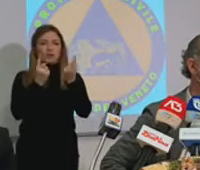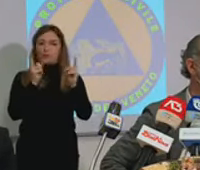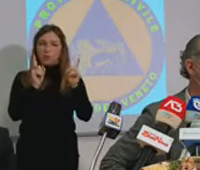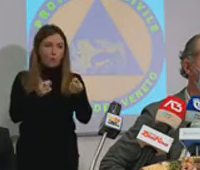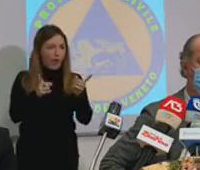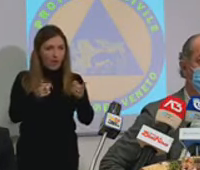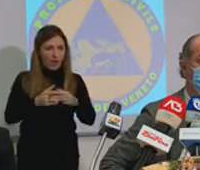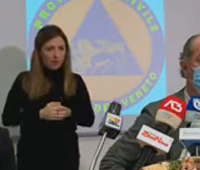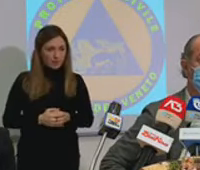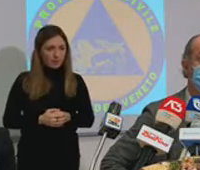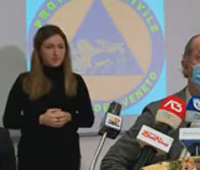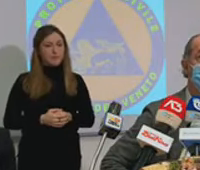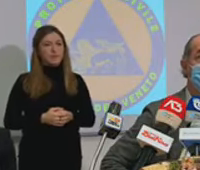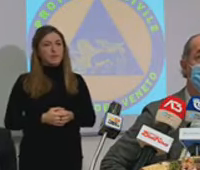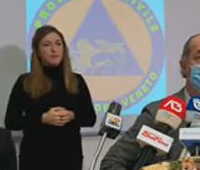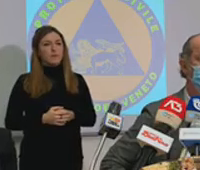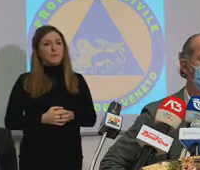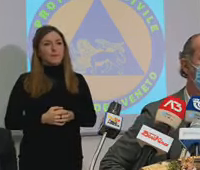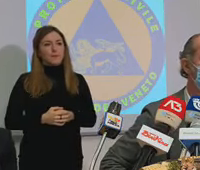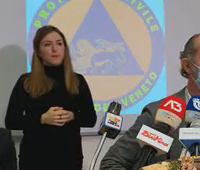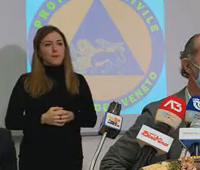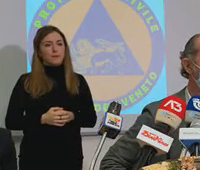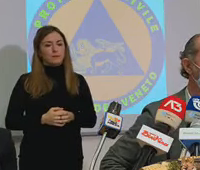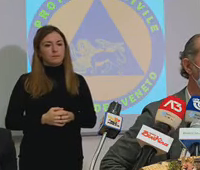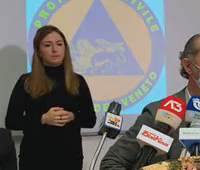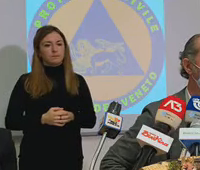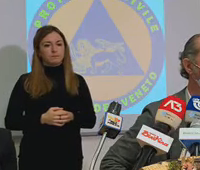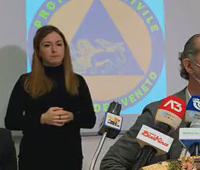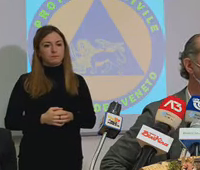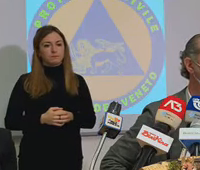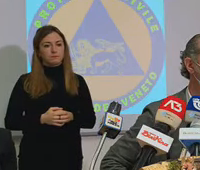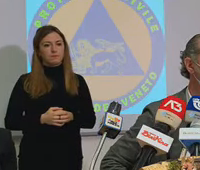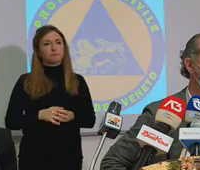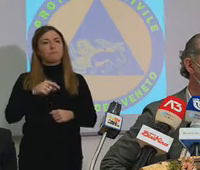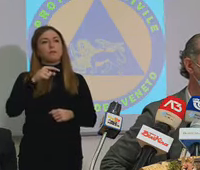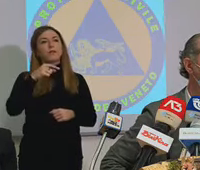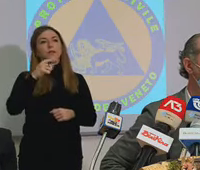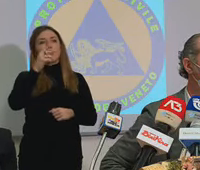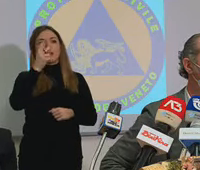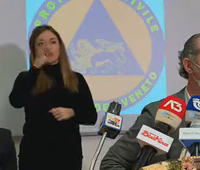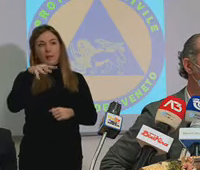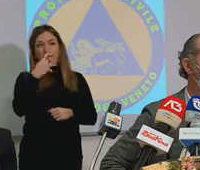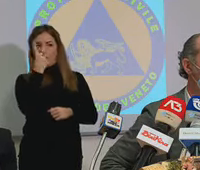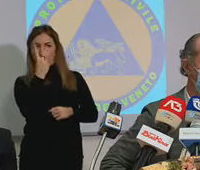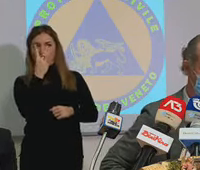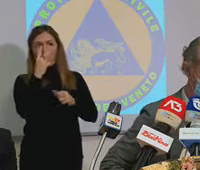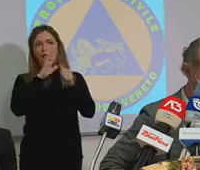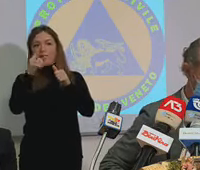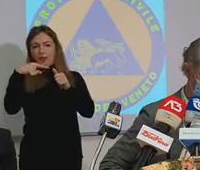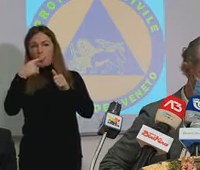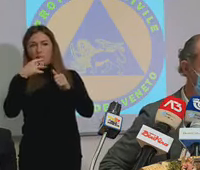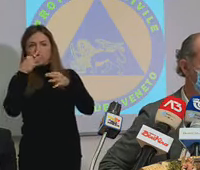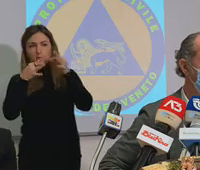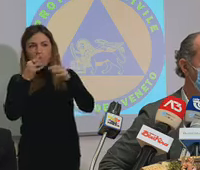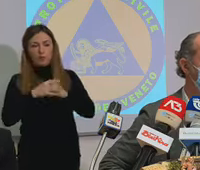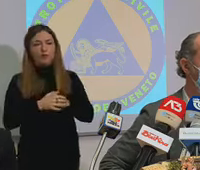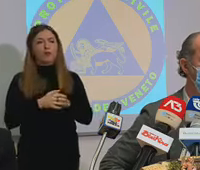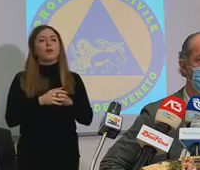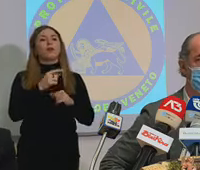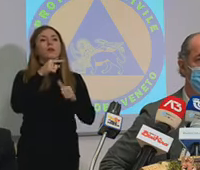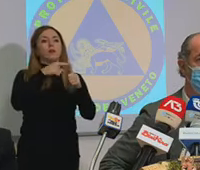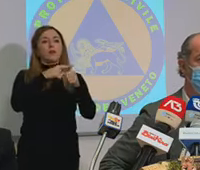corretto non c'è nessuna come si può dire avete due tabelle poi c'è l'altra poi vi dico quella sui decessi che